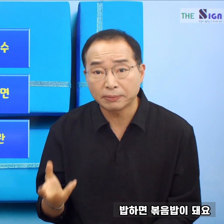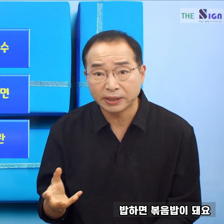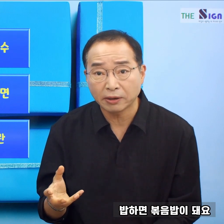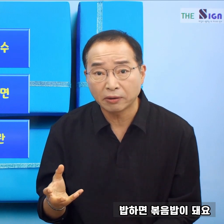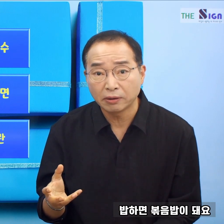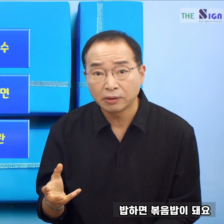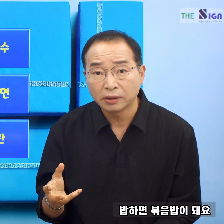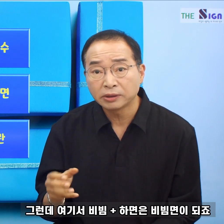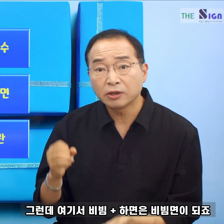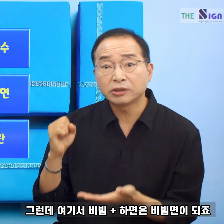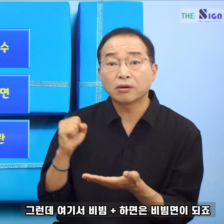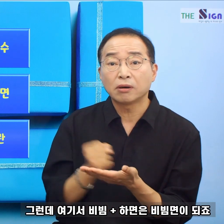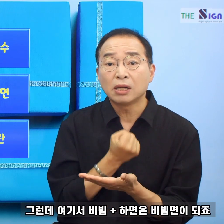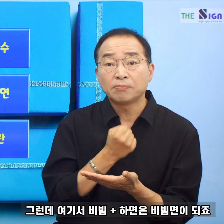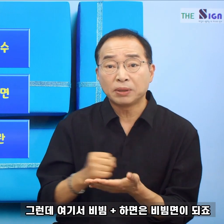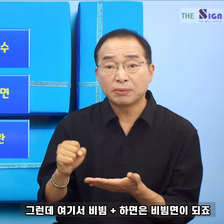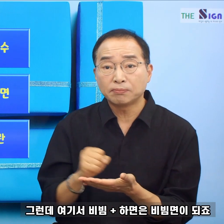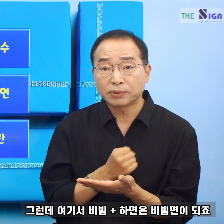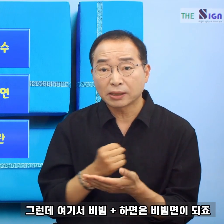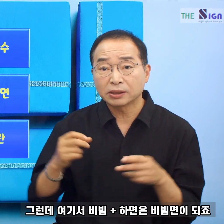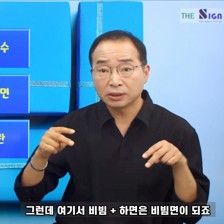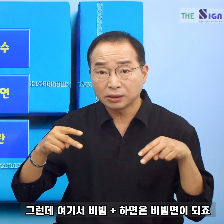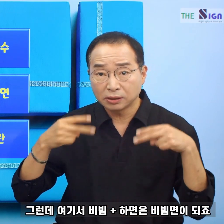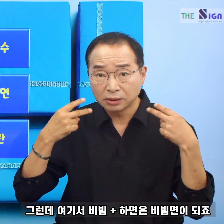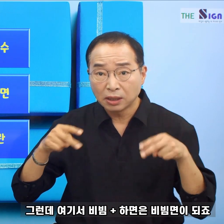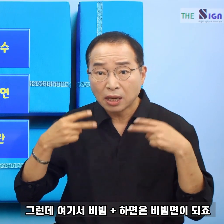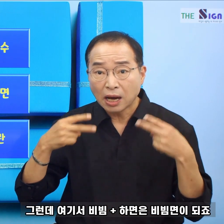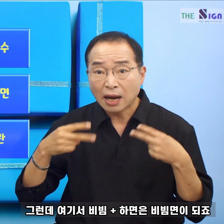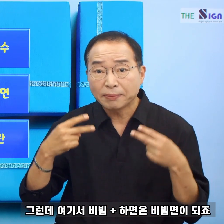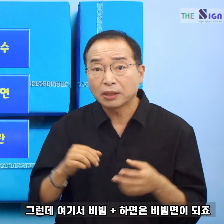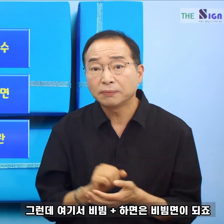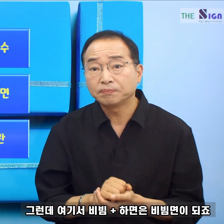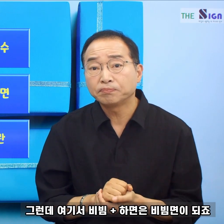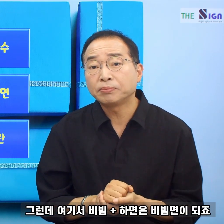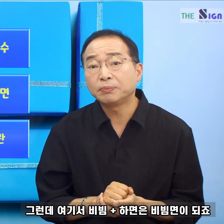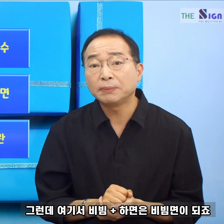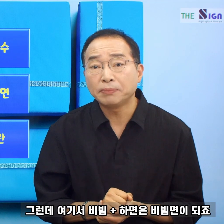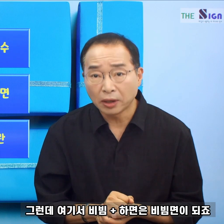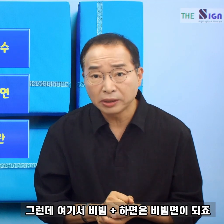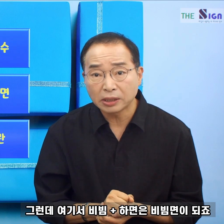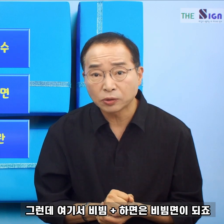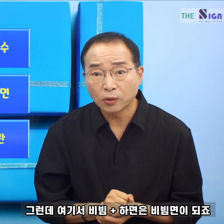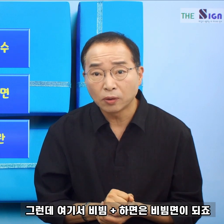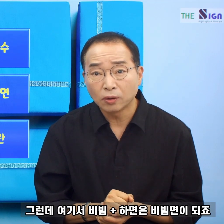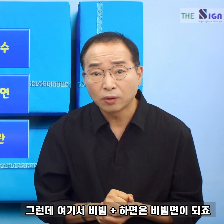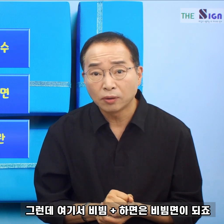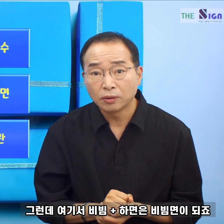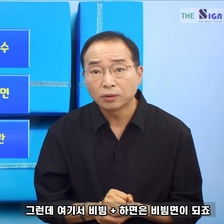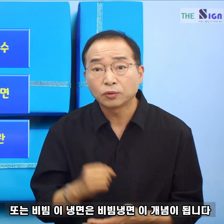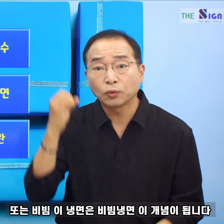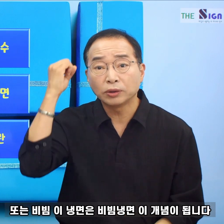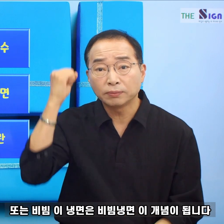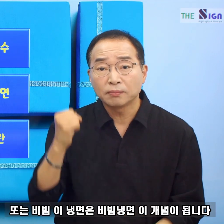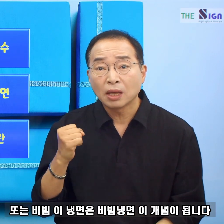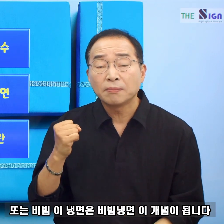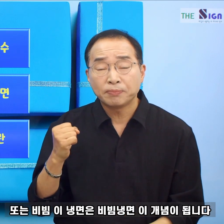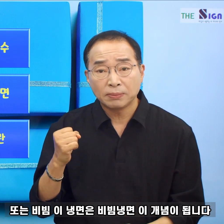돼요. 근데 여기서 비빔 플러스 하면은 비빔면이 되죠. 또는